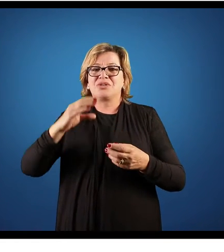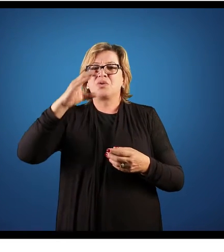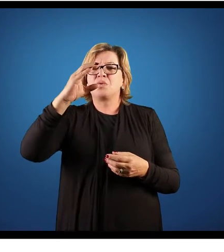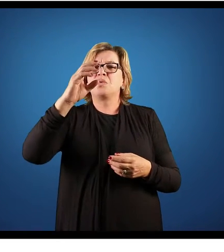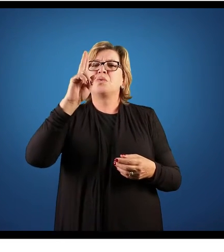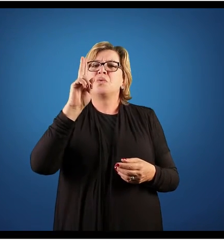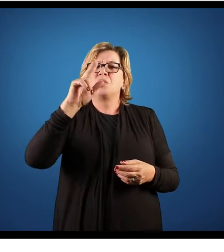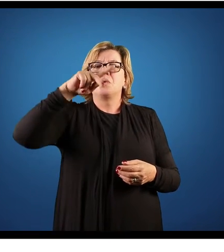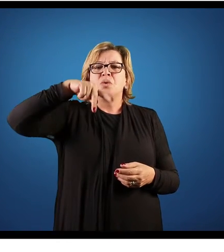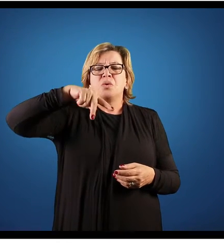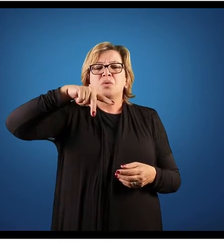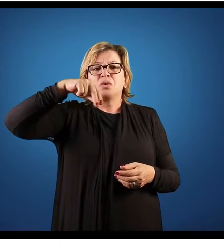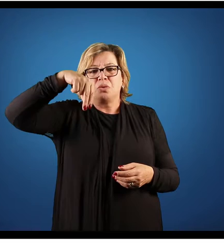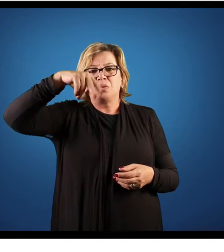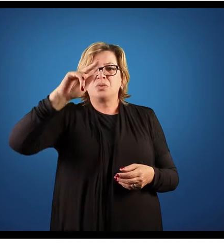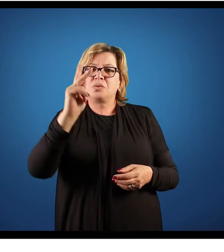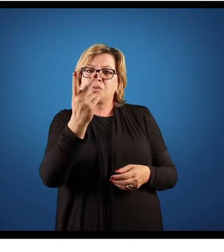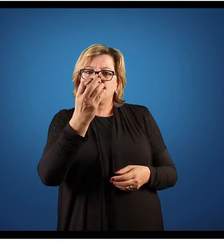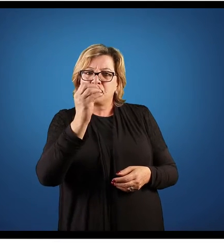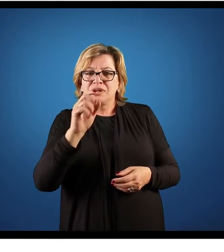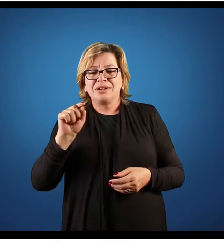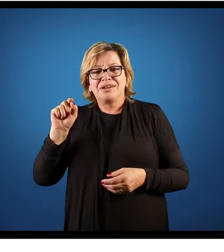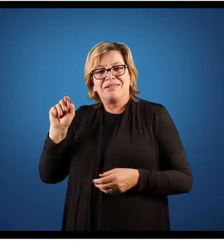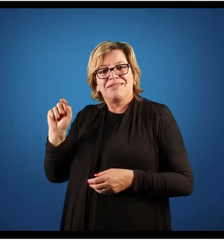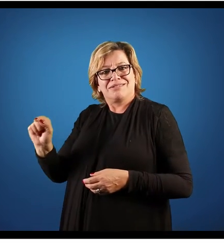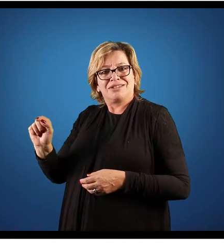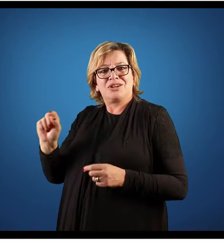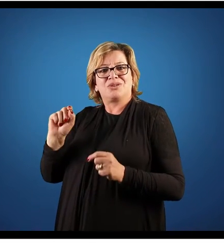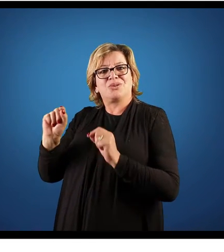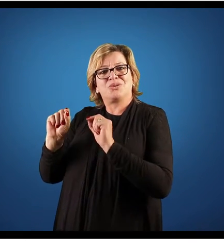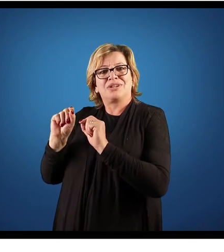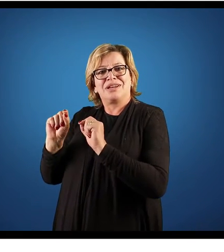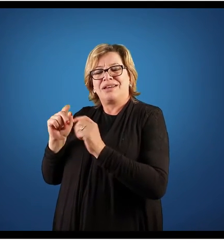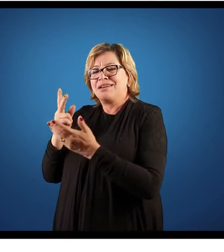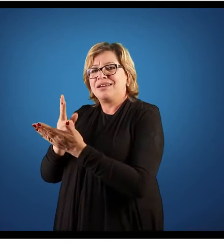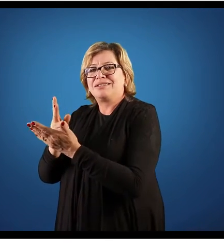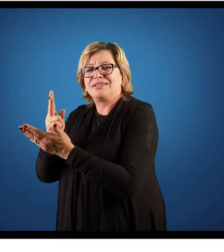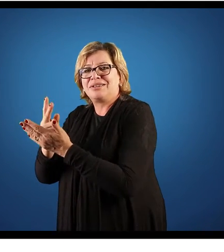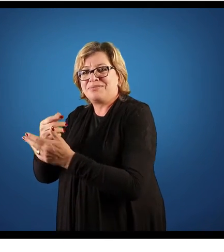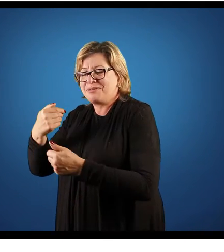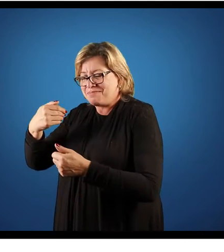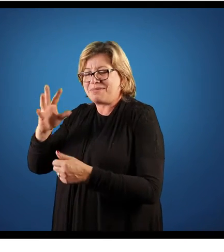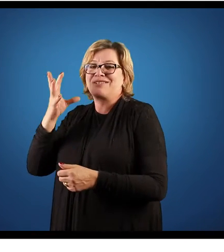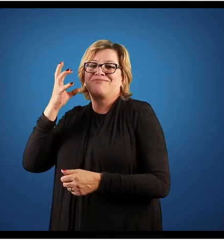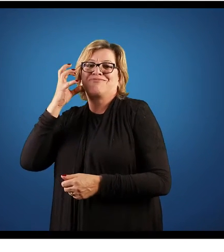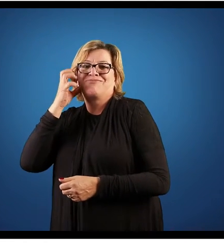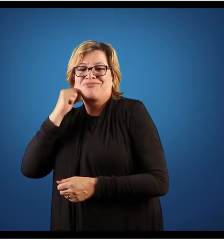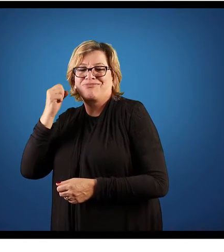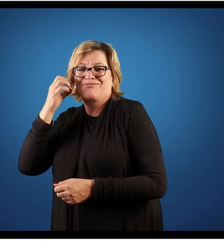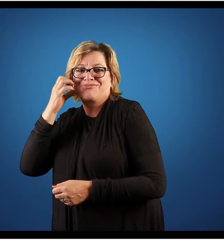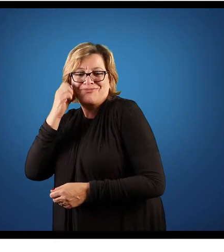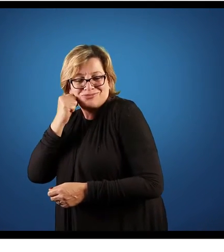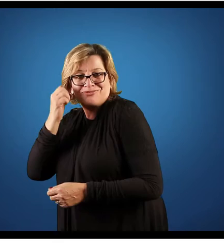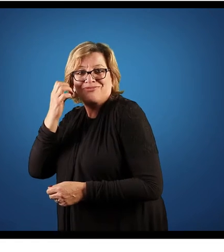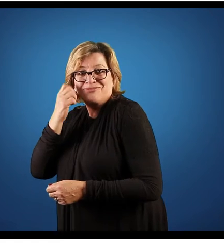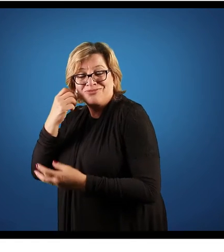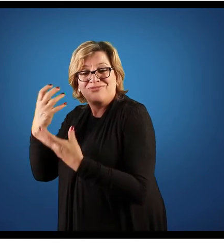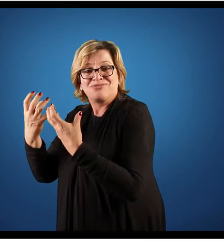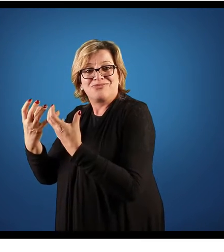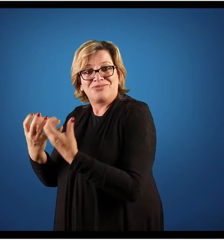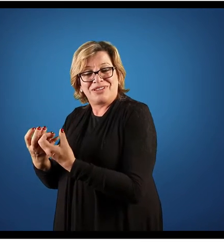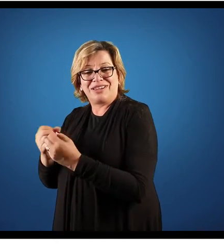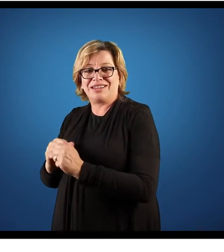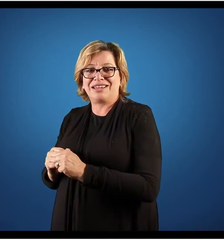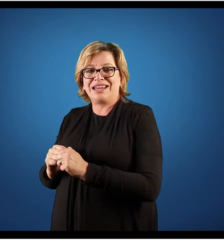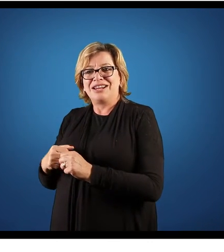uma então o fim da organização privada é a questão de aumentar é o a lucratividade dos acionistas da organização ele